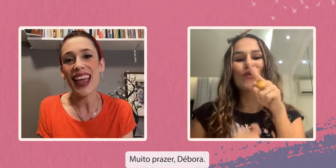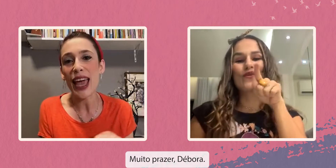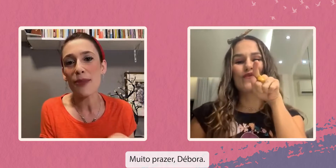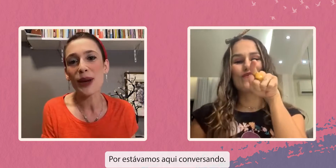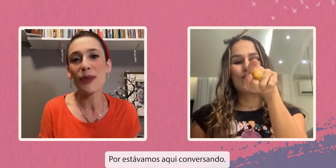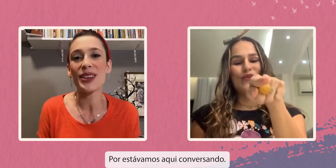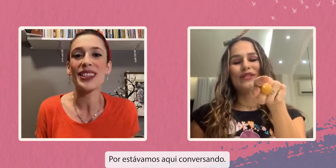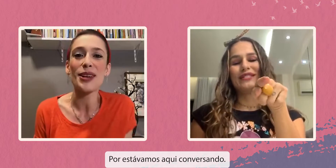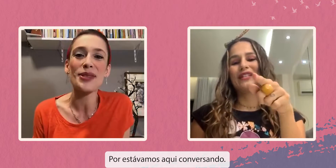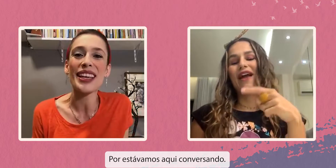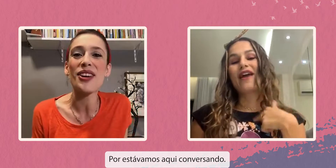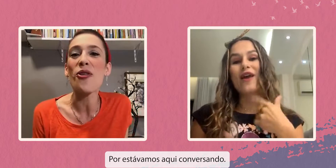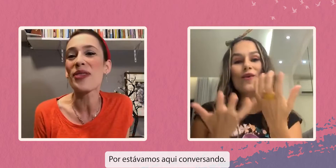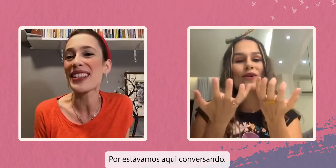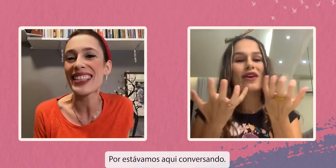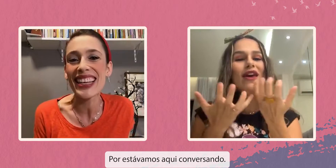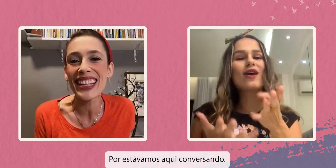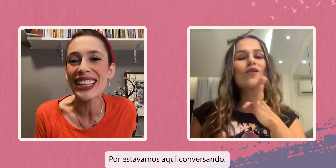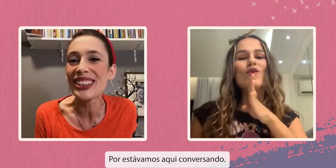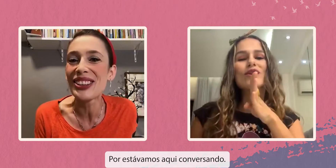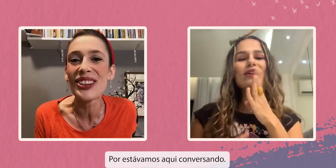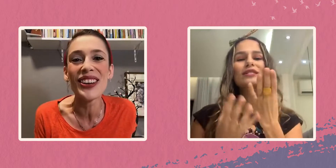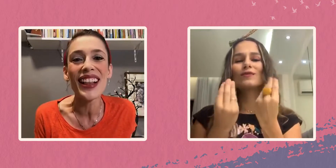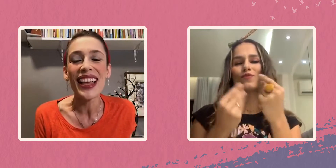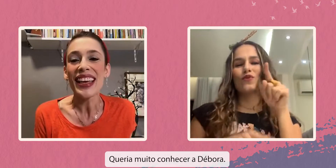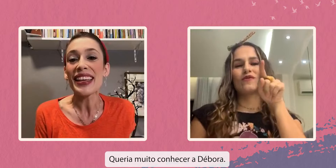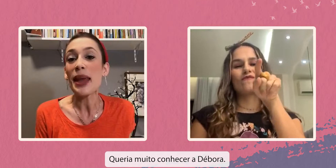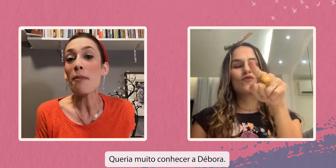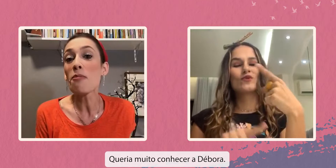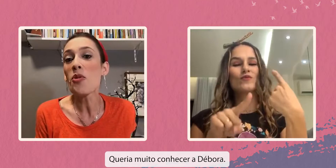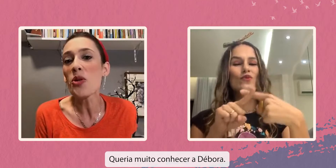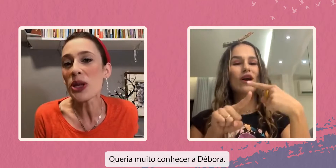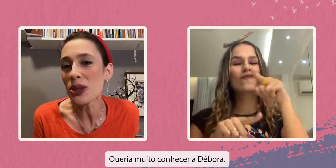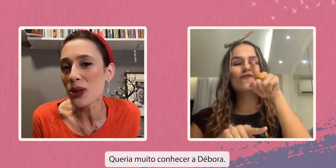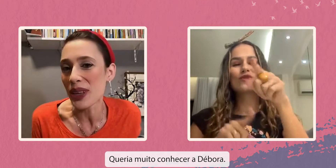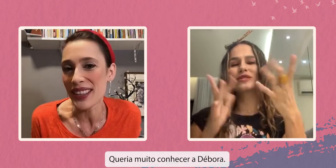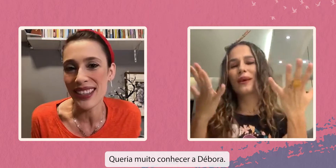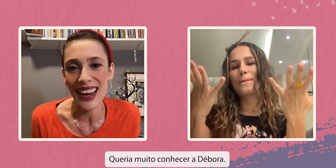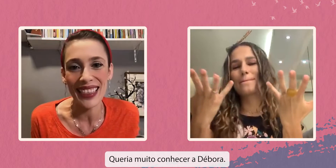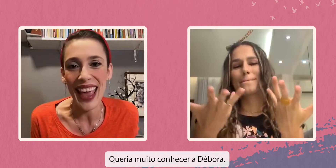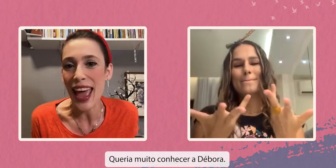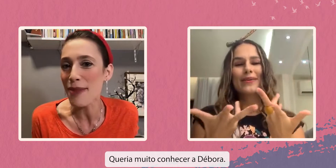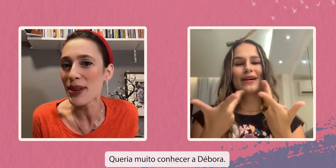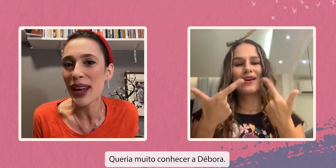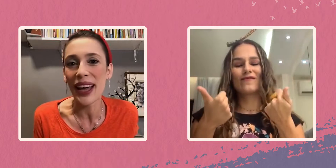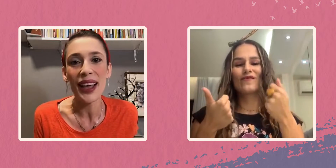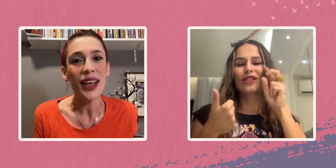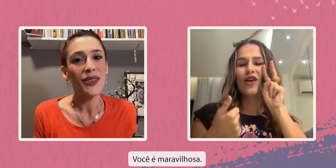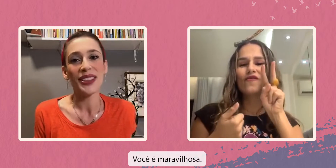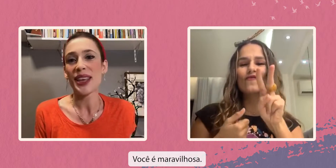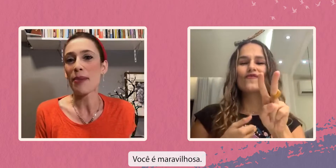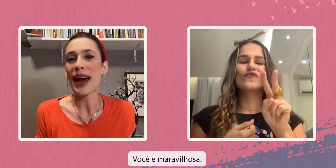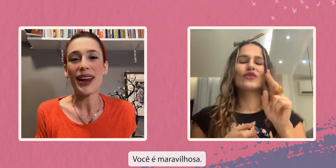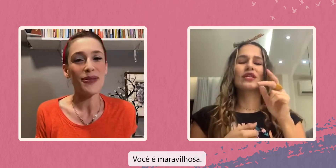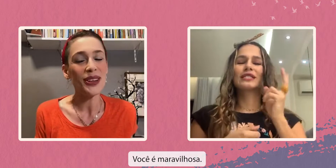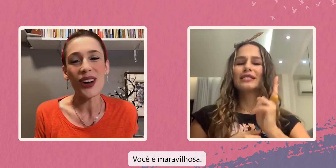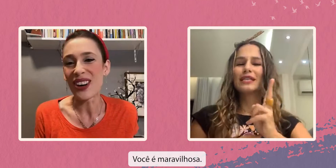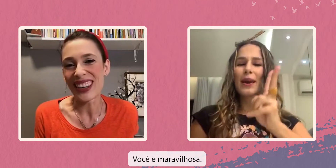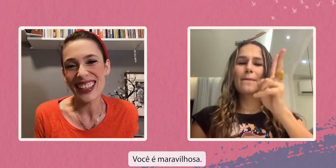prazer, Débora, por estarmos aqui conversando. Queria muito conhecer a Débora. Você